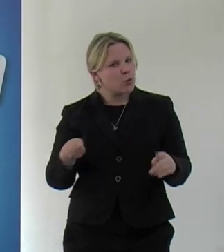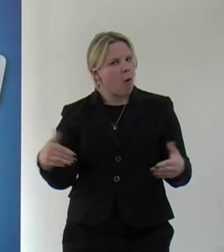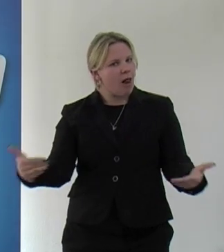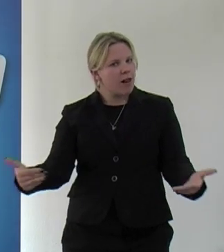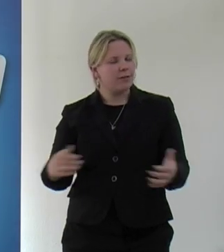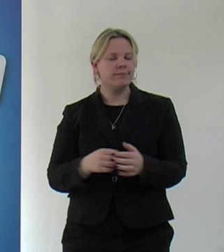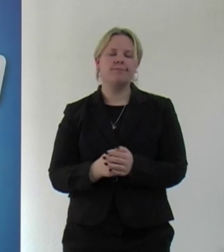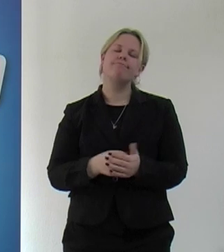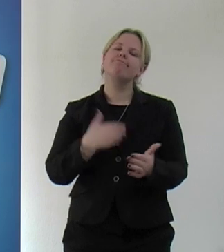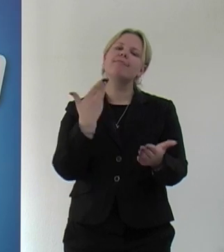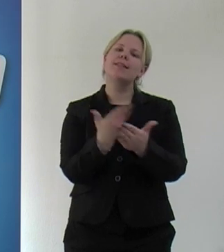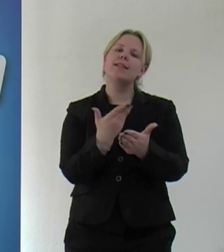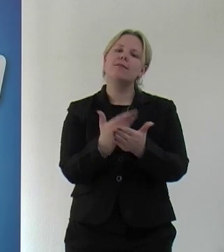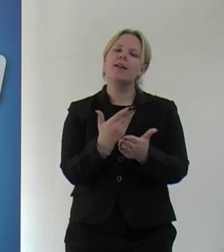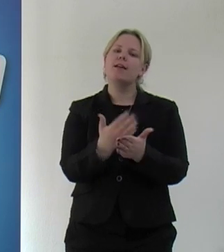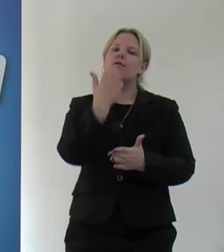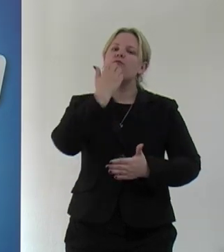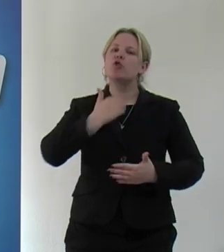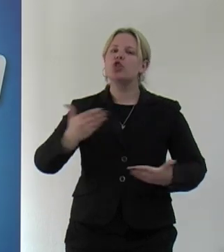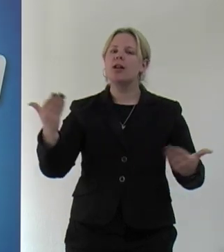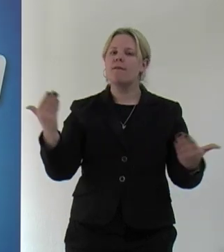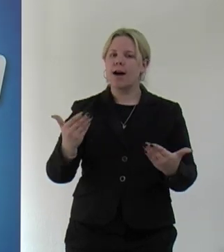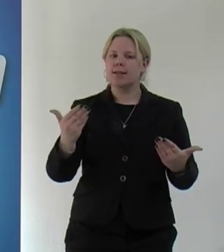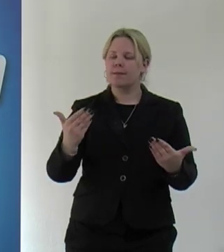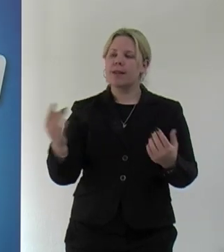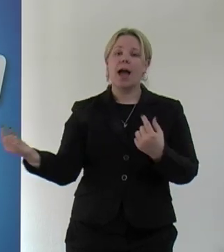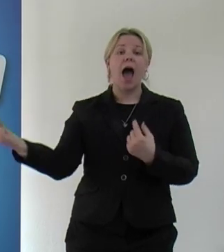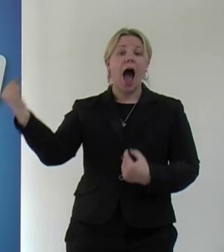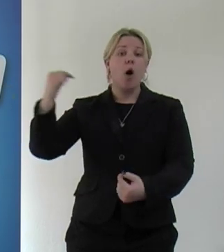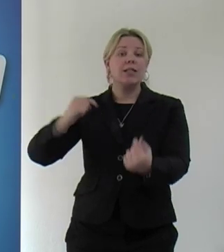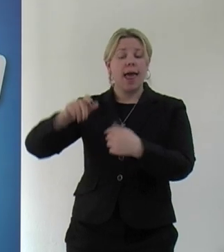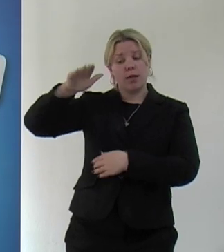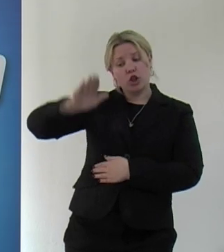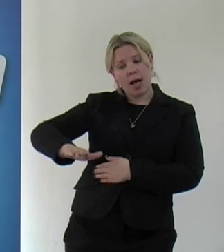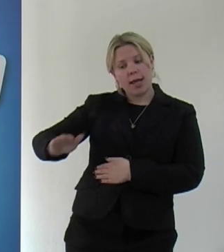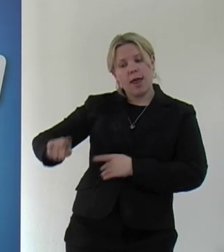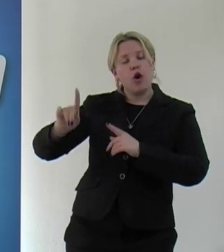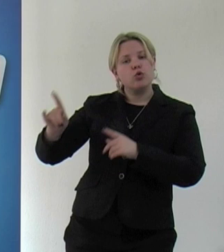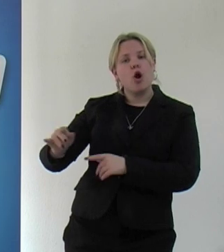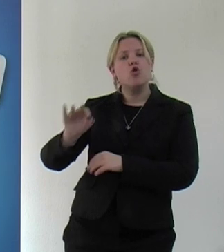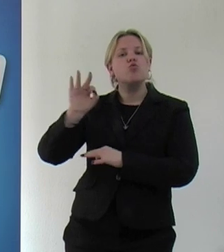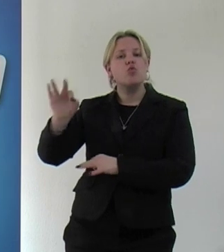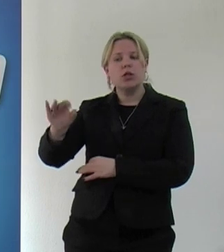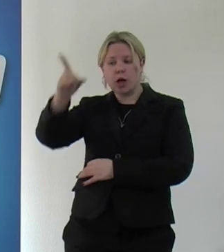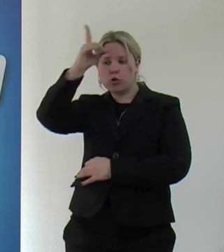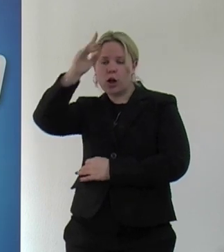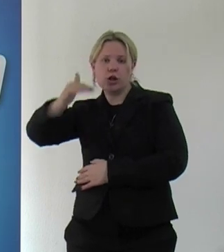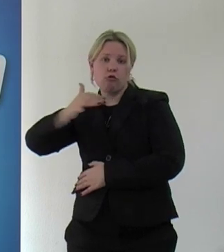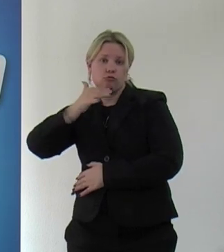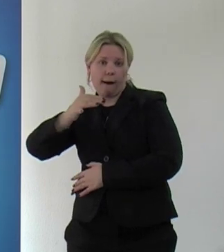Darum wollen wir, dass ausländische Kinder gut Deutsch sprechen. Dann können sie mit den anderen